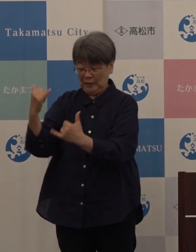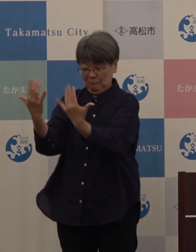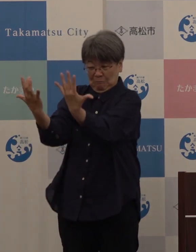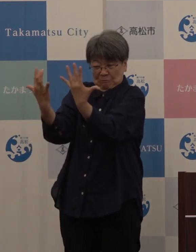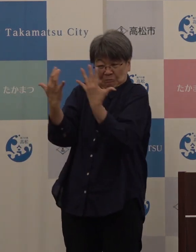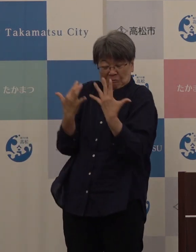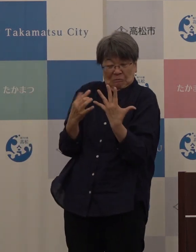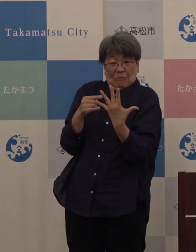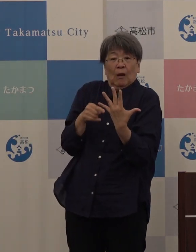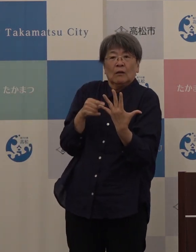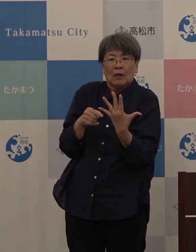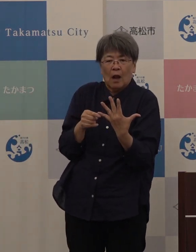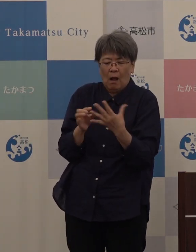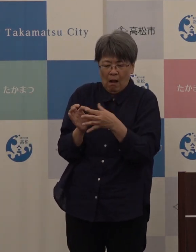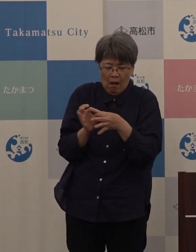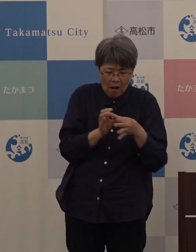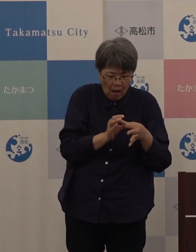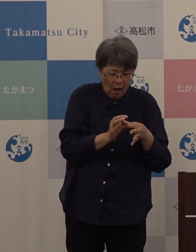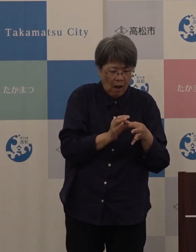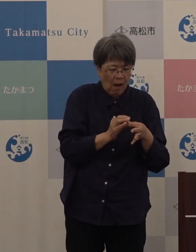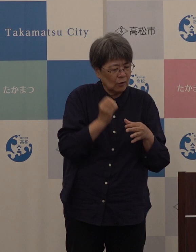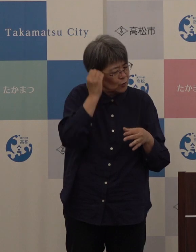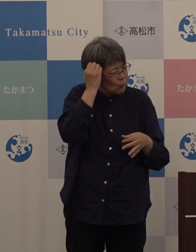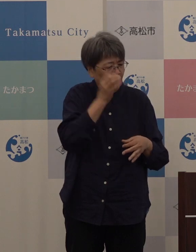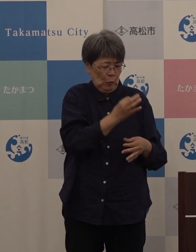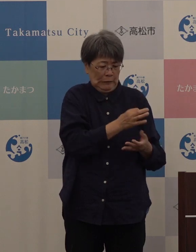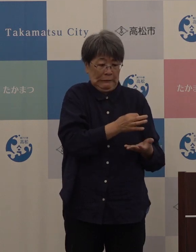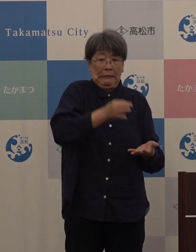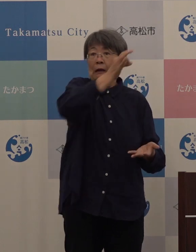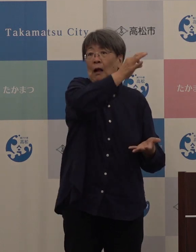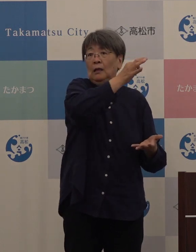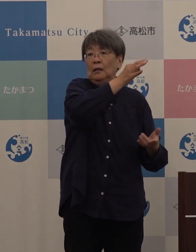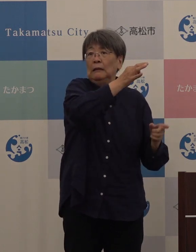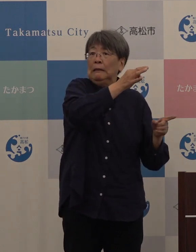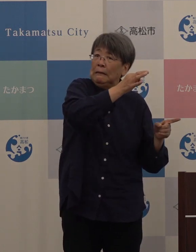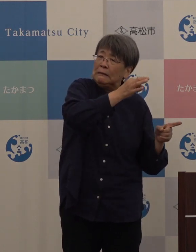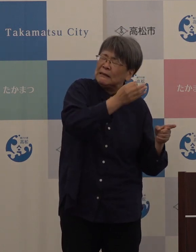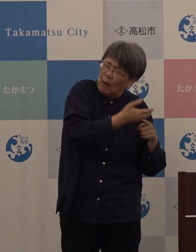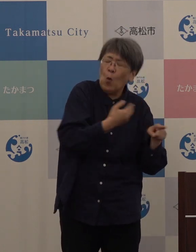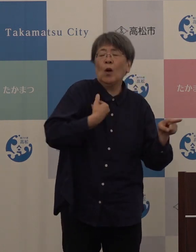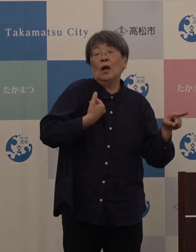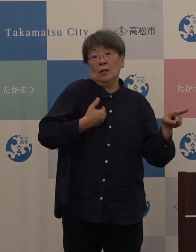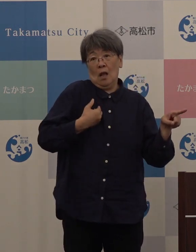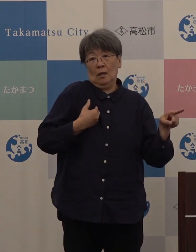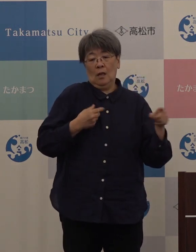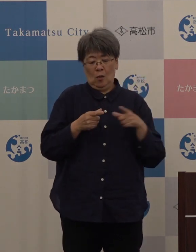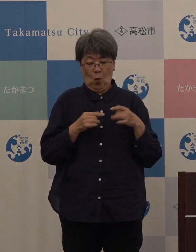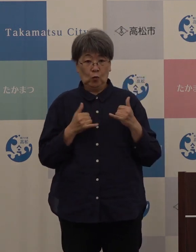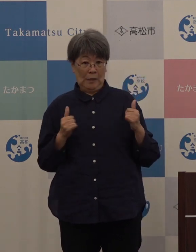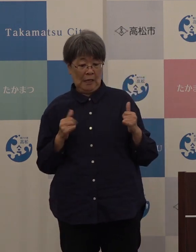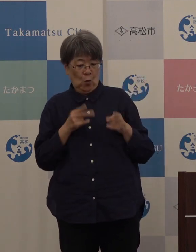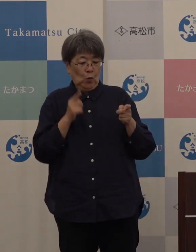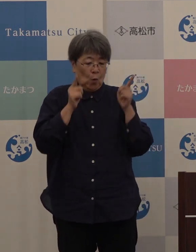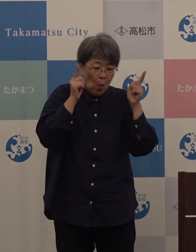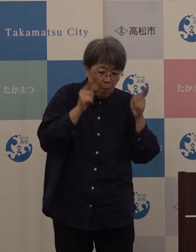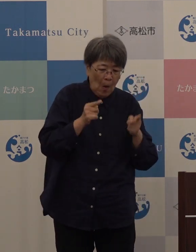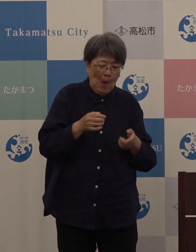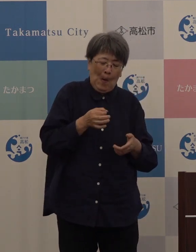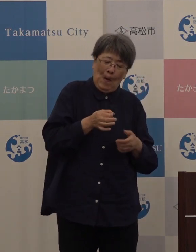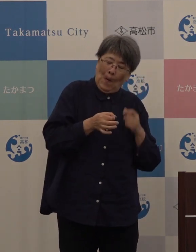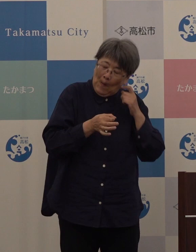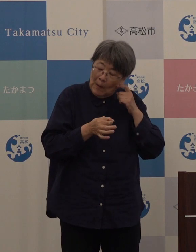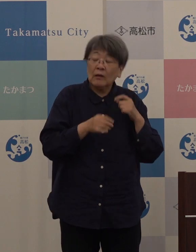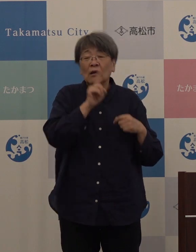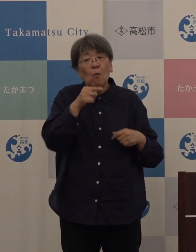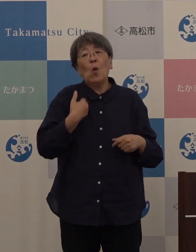泊料金への影響など国内旅行者にもいろいろ影響が出る可能性も考えられるということでございますので、上